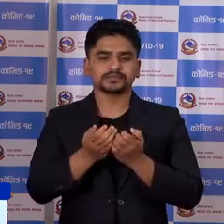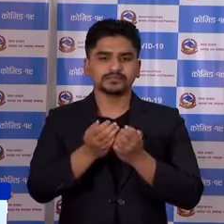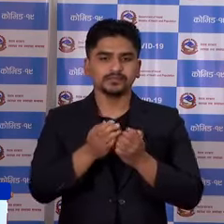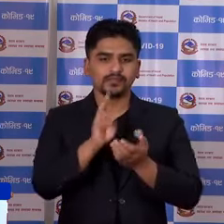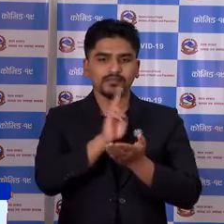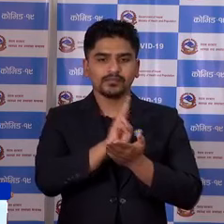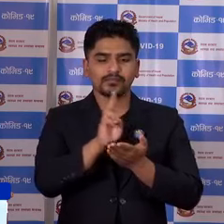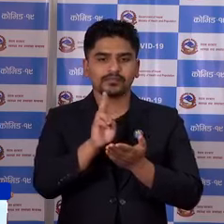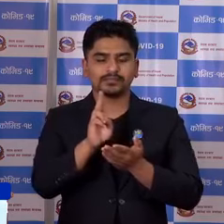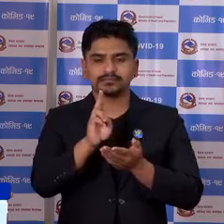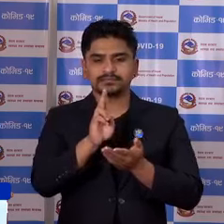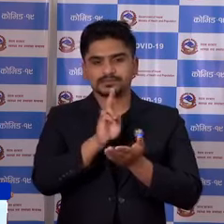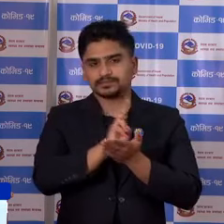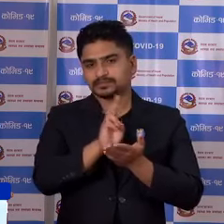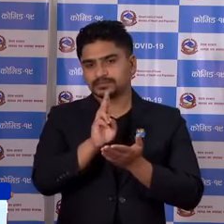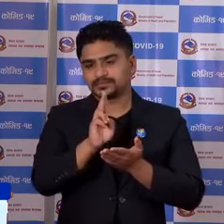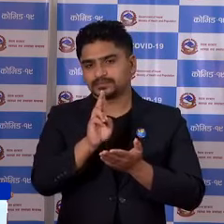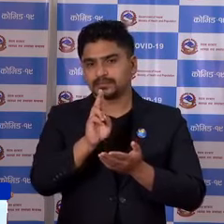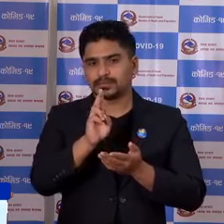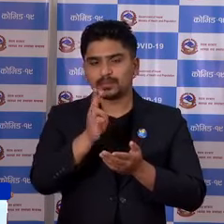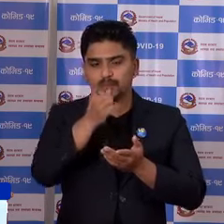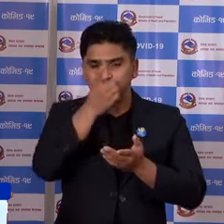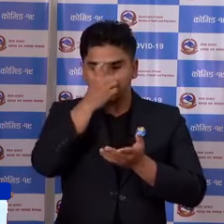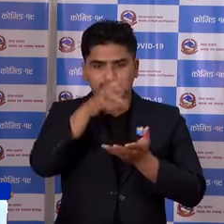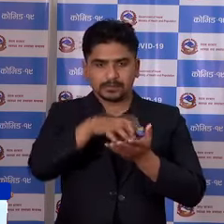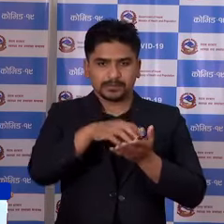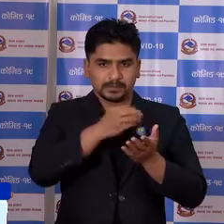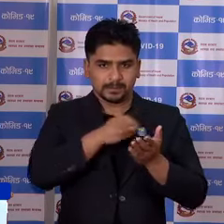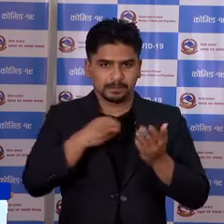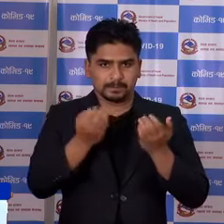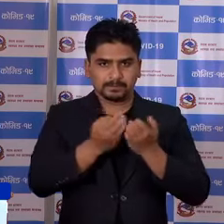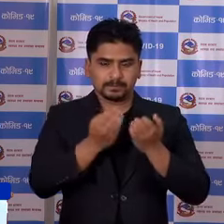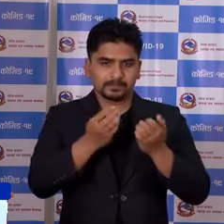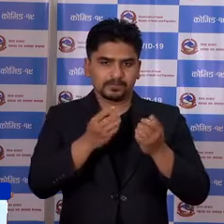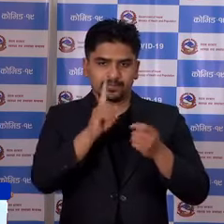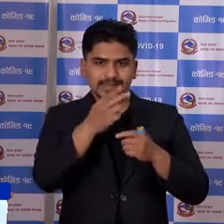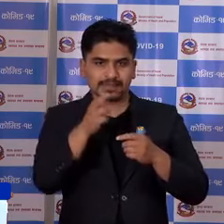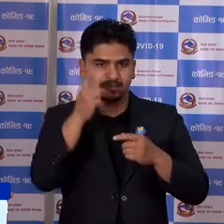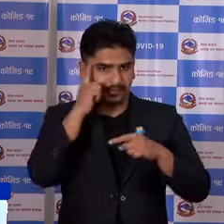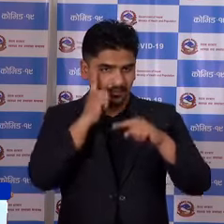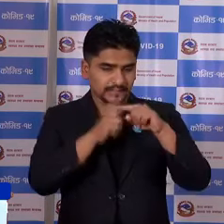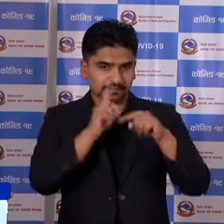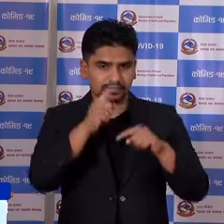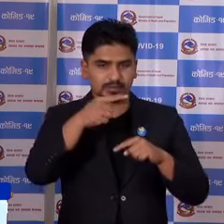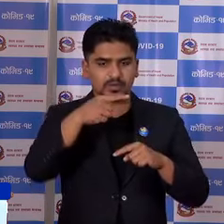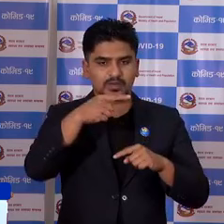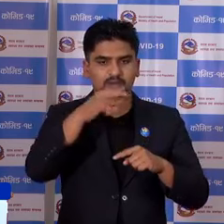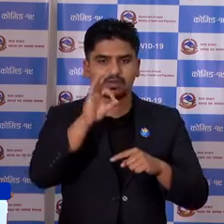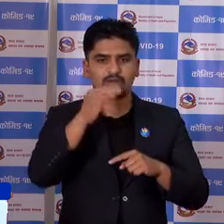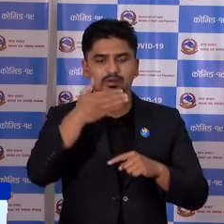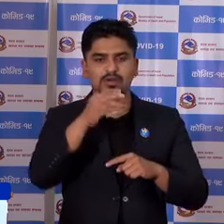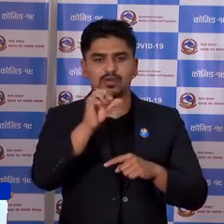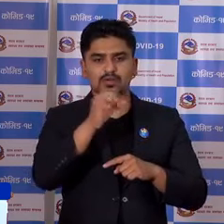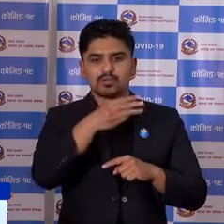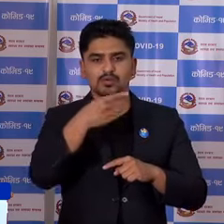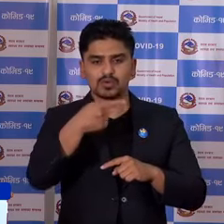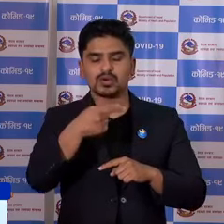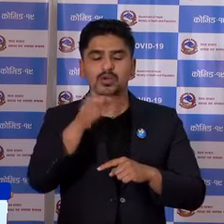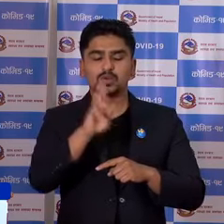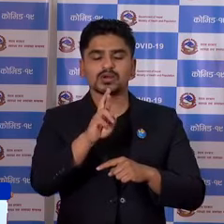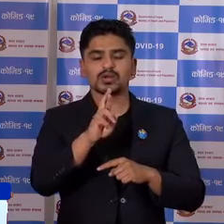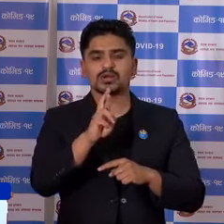भरतपुर अस्पतालमा गरिएको परीक्षणमा 1 जनाको पोजिटिभ आएको छ। उहाँ नवलपुरका हुनुहुन्छ, 19 वर्षीय